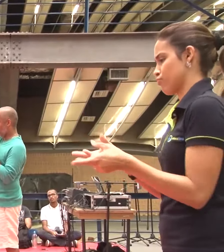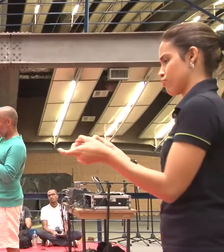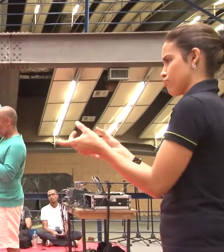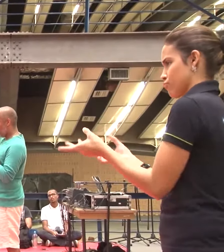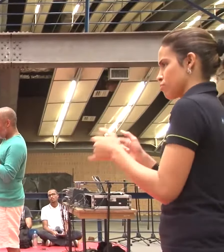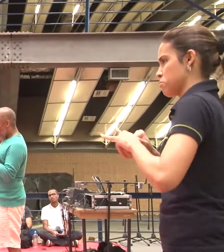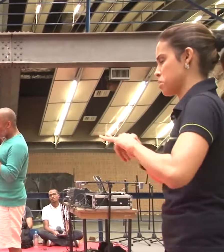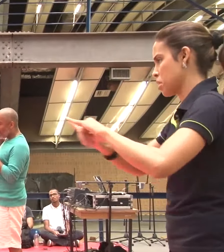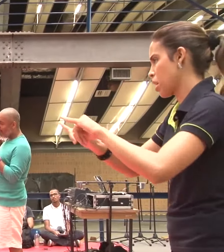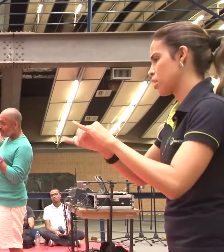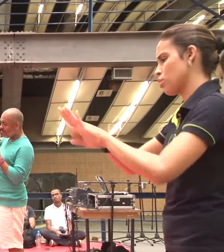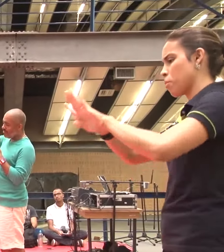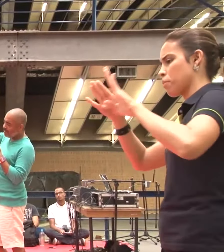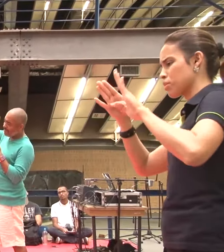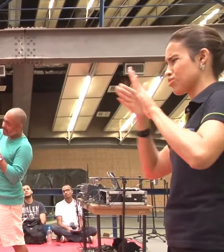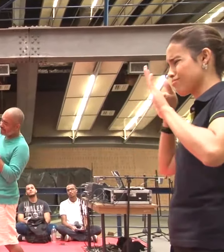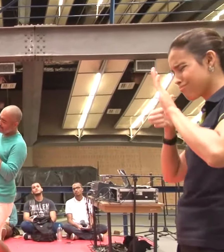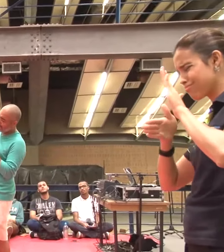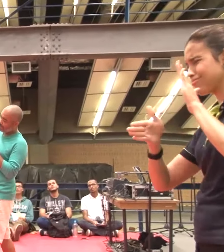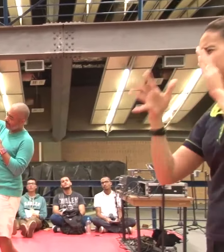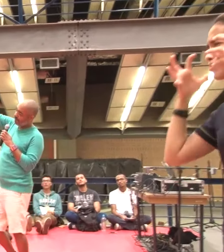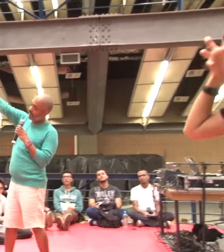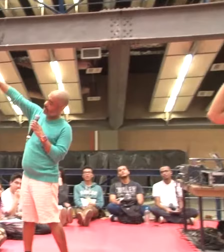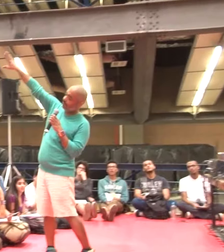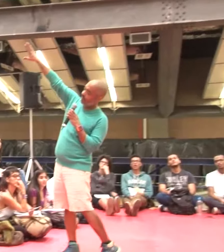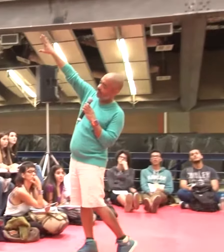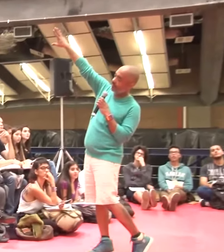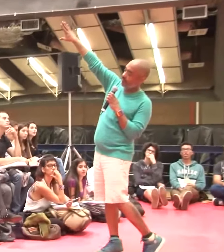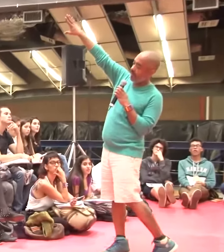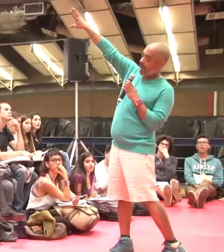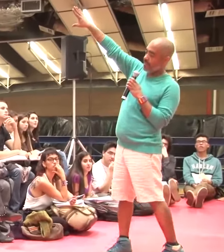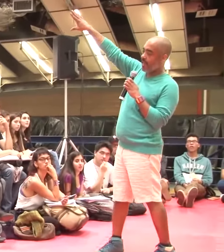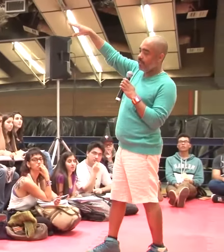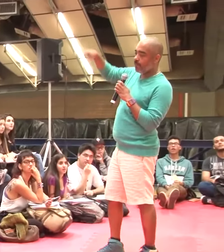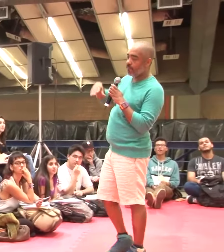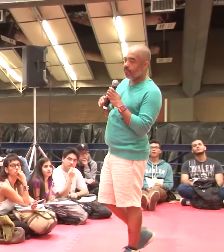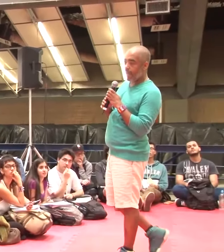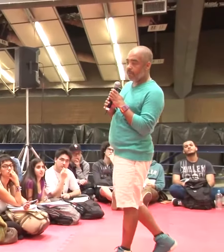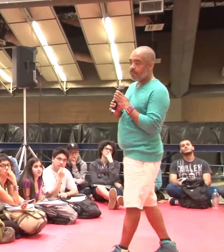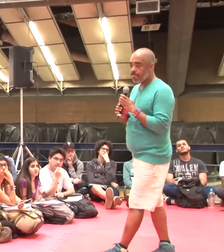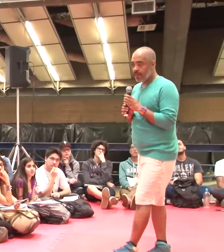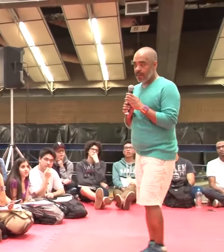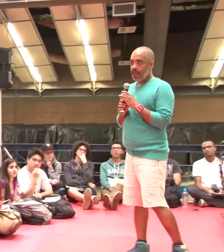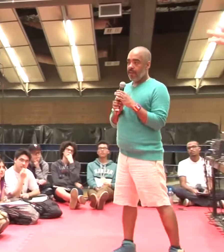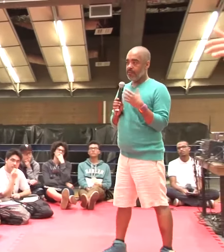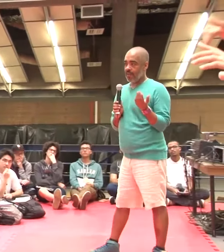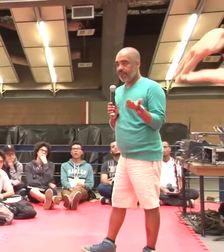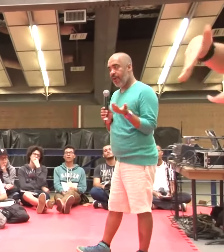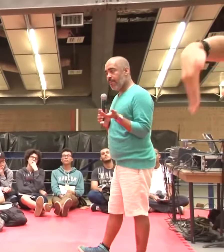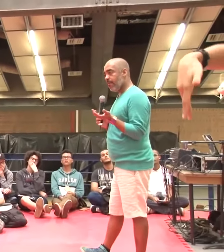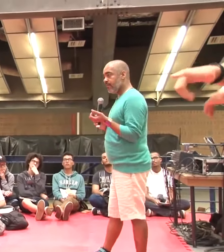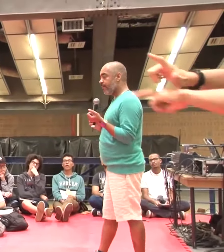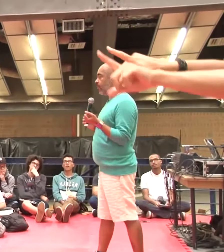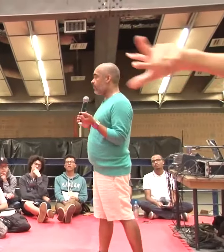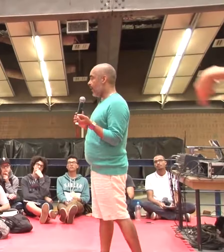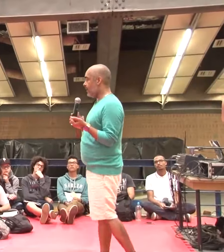assim. Aí um corredor escuro, profundo, lá na frente, a saída para um quintal. Isso era a